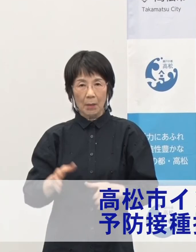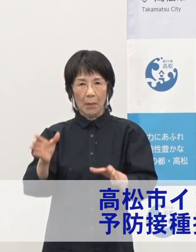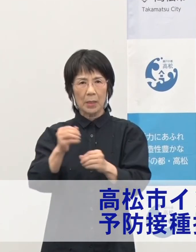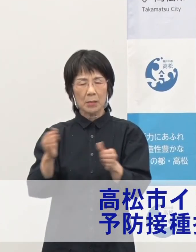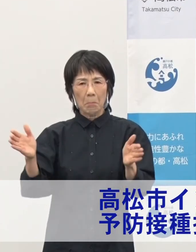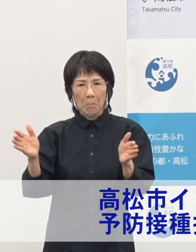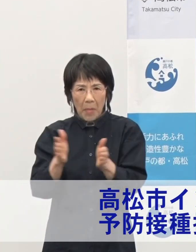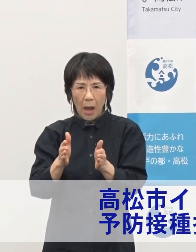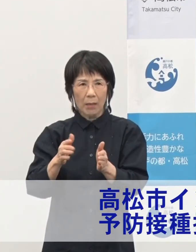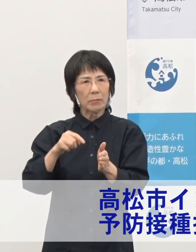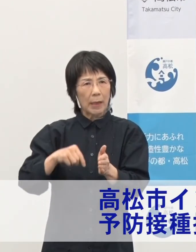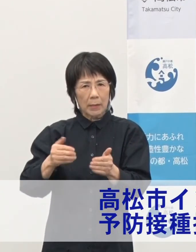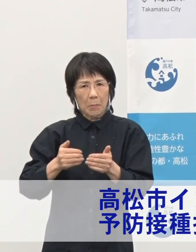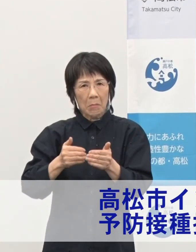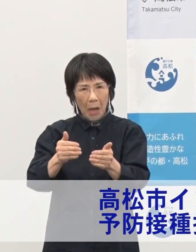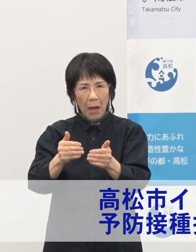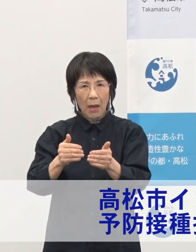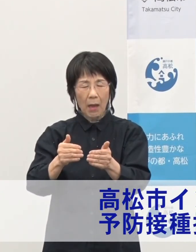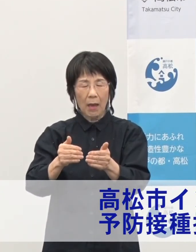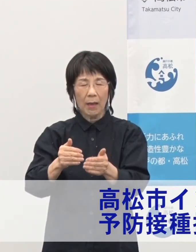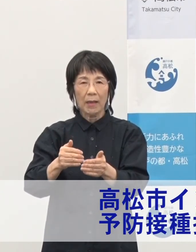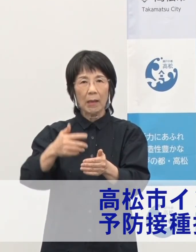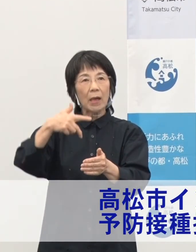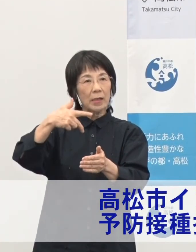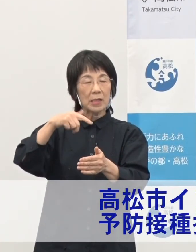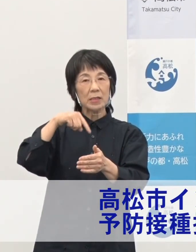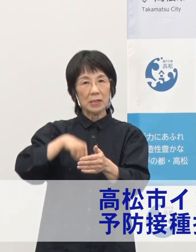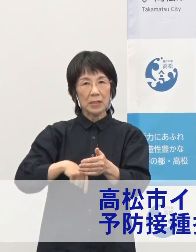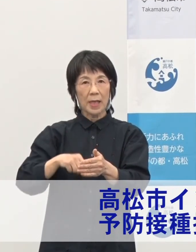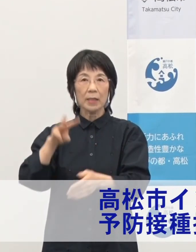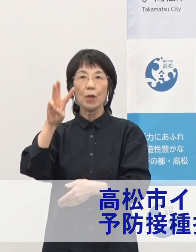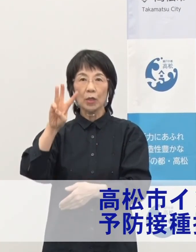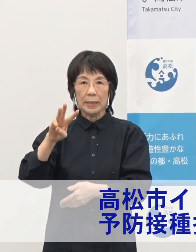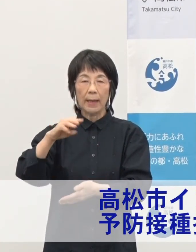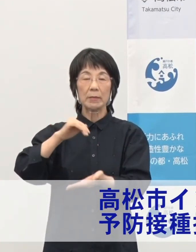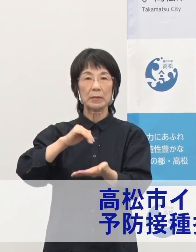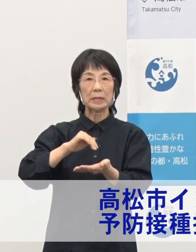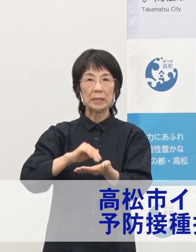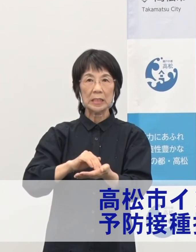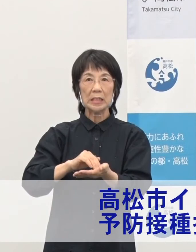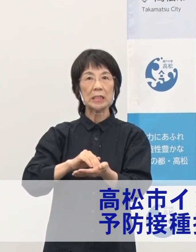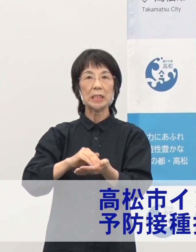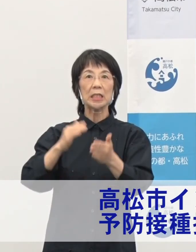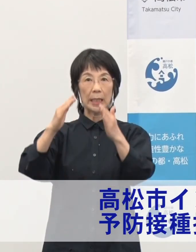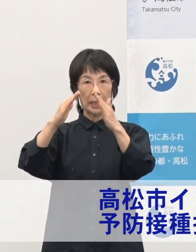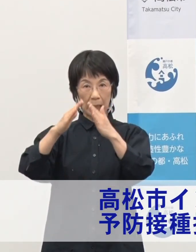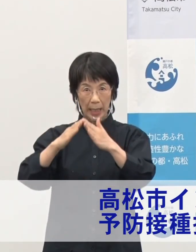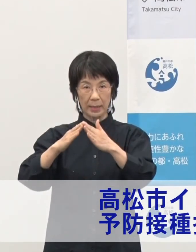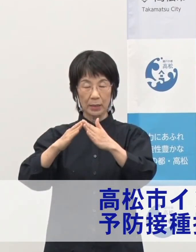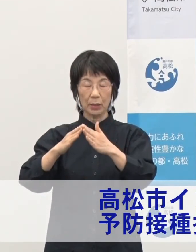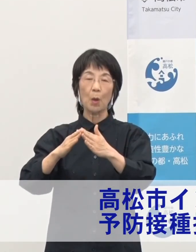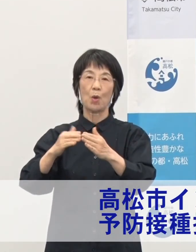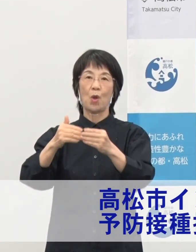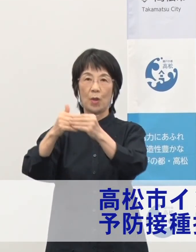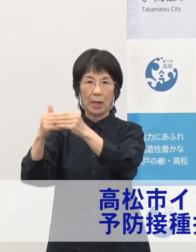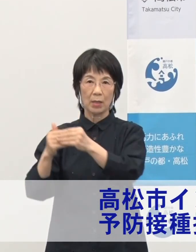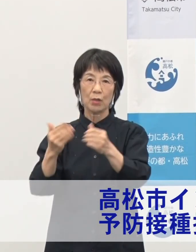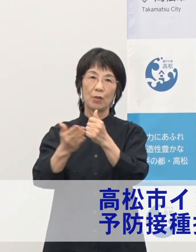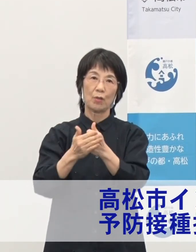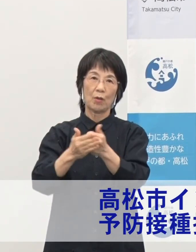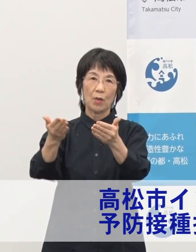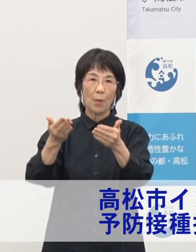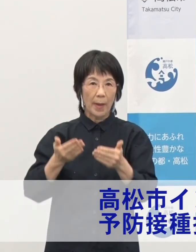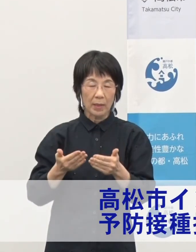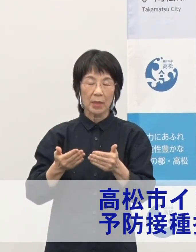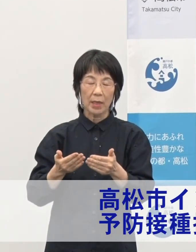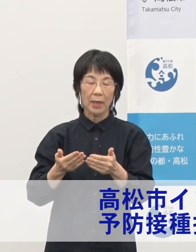進めてまいりましたが高松市内3医師会連合会などのご協力がございまして来月1日10月1